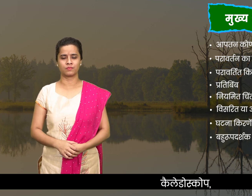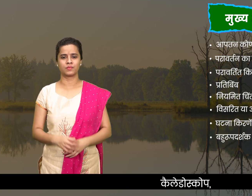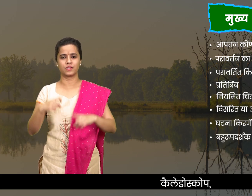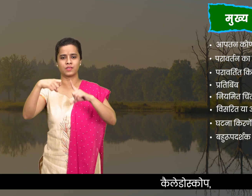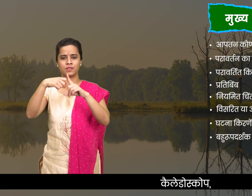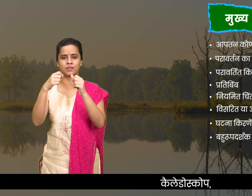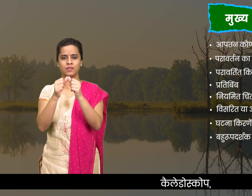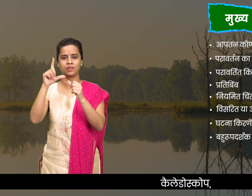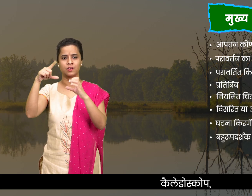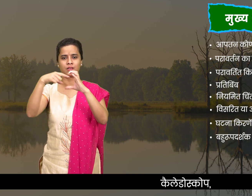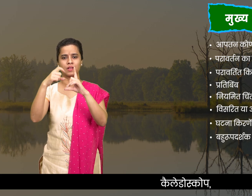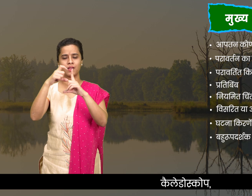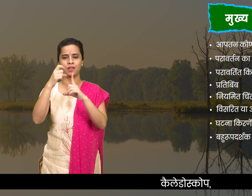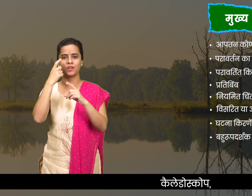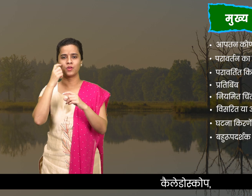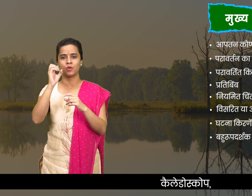कैलेंडोस्कोप